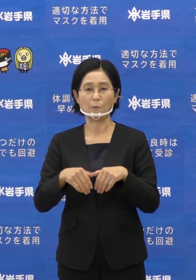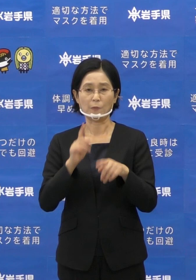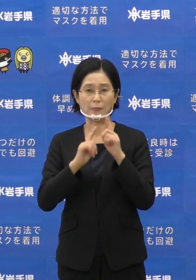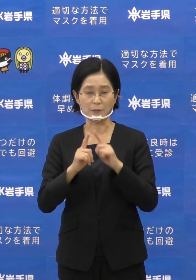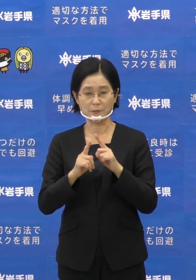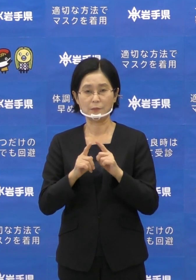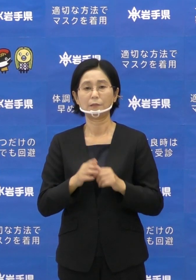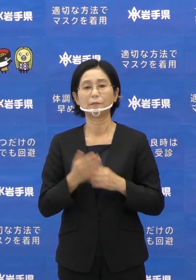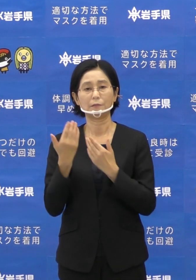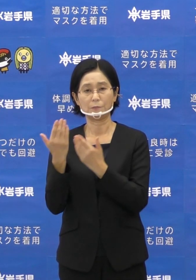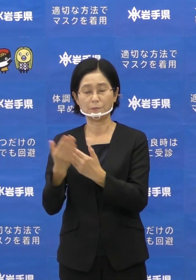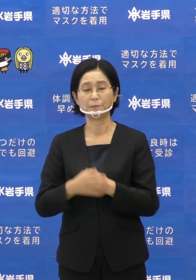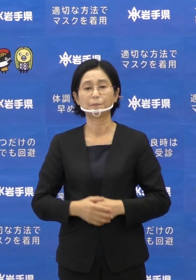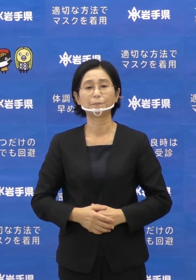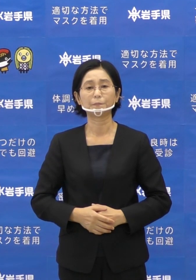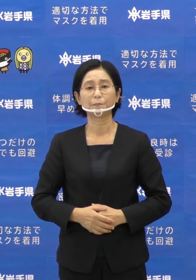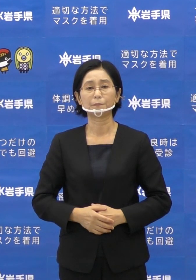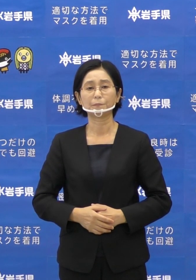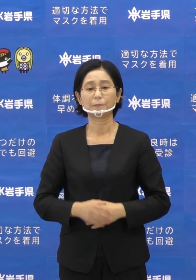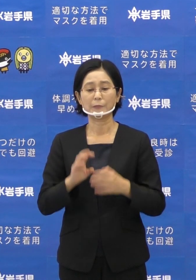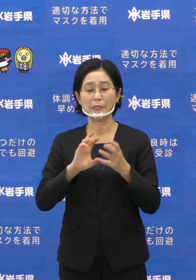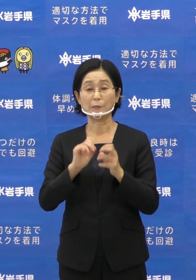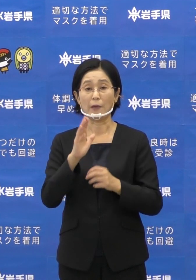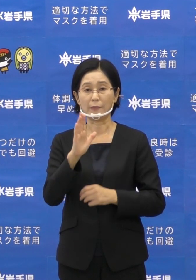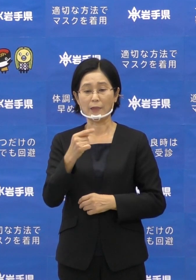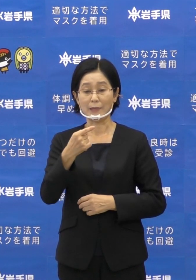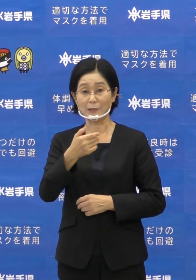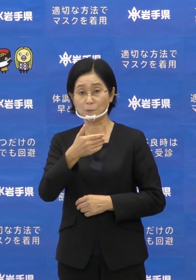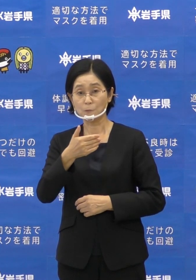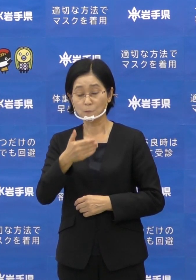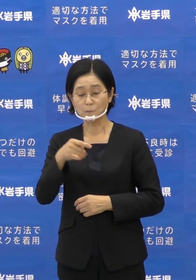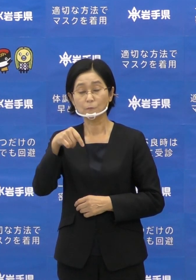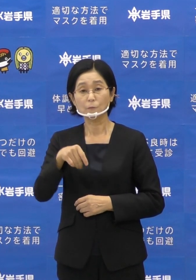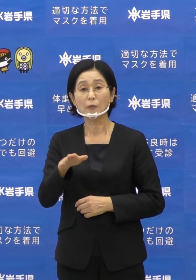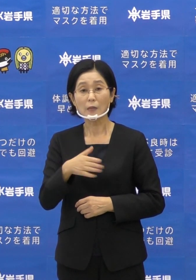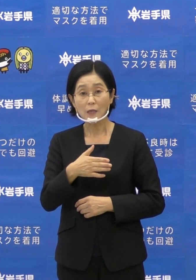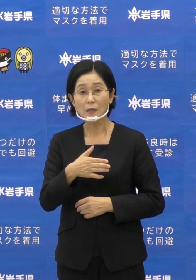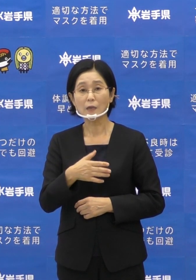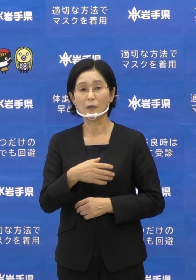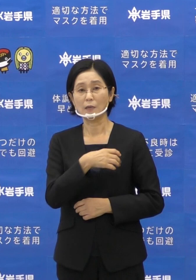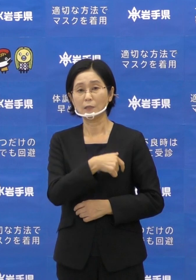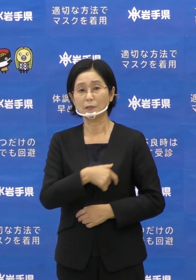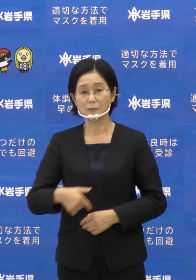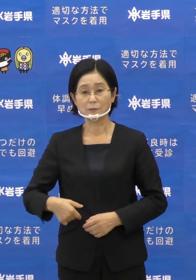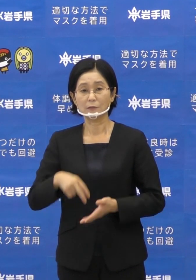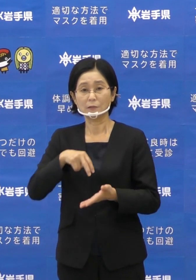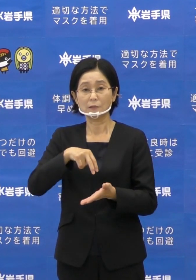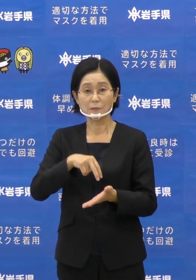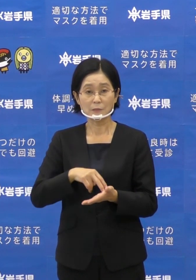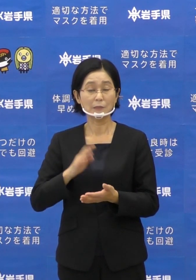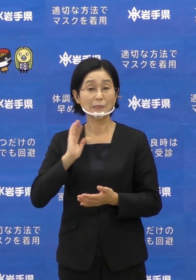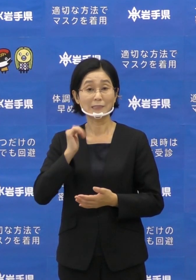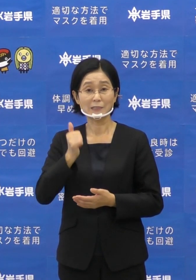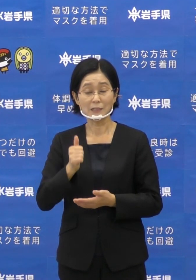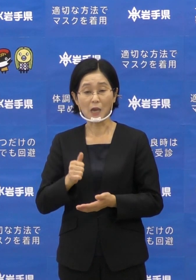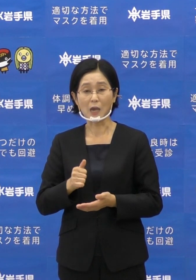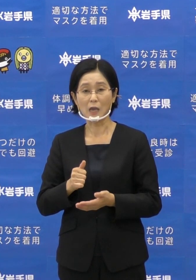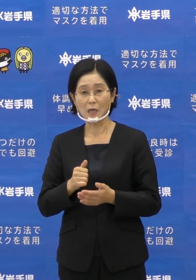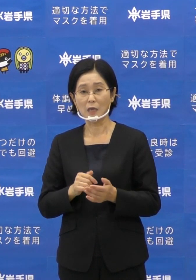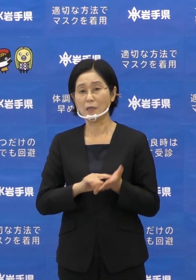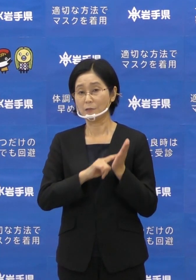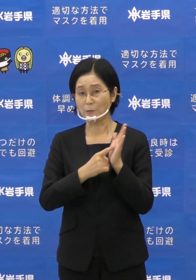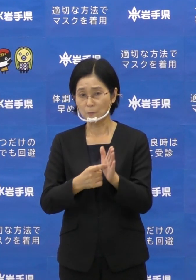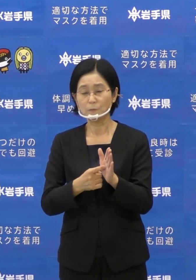ですね、まあ、岩手一区から達増拓也が出るという目は消滅したというふうに先ほどおっしゃい